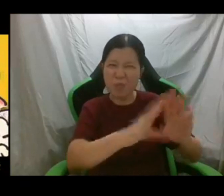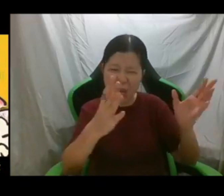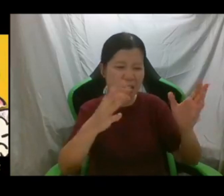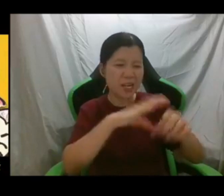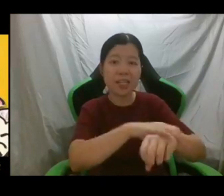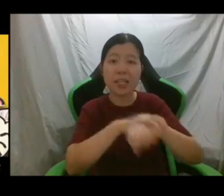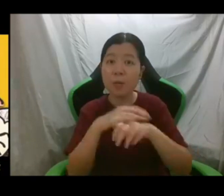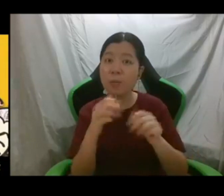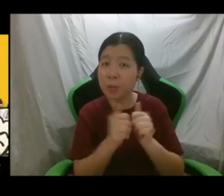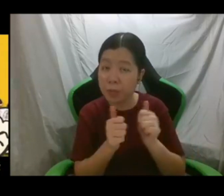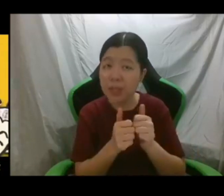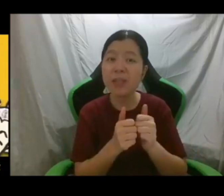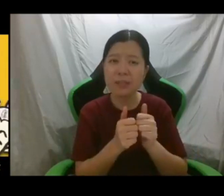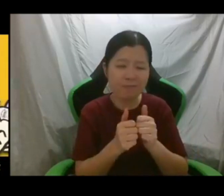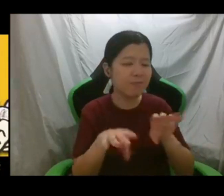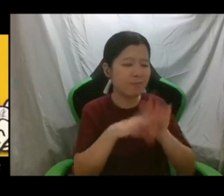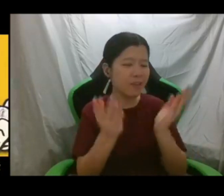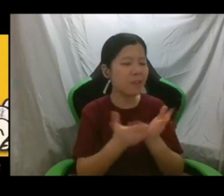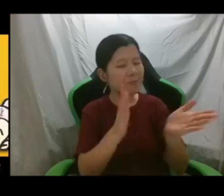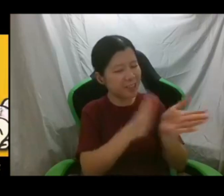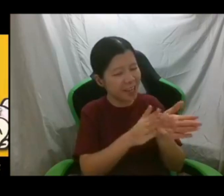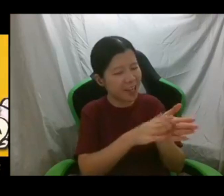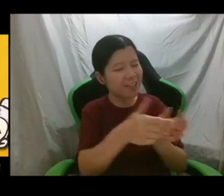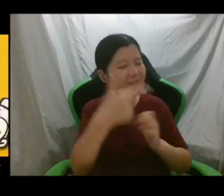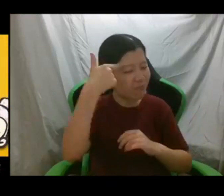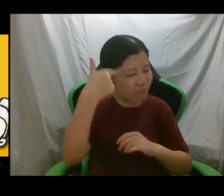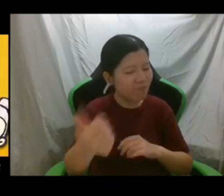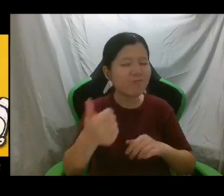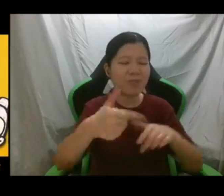又聰明又勇敢嘅小朋友啊！